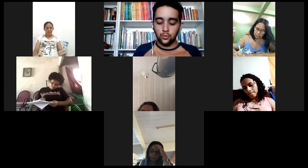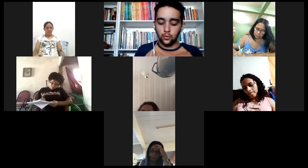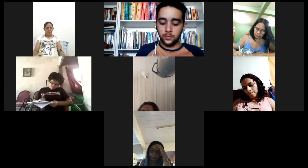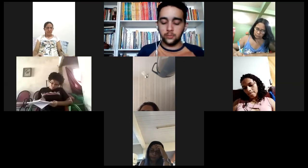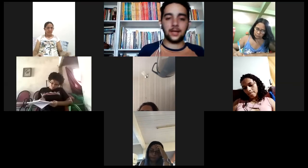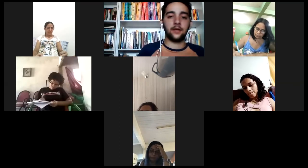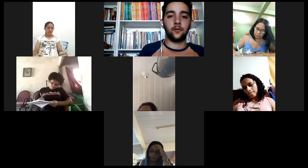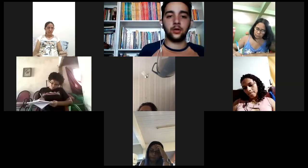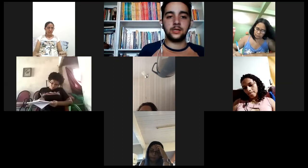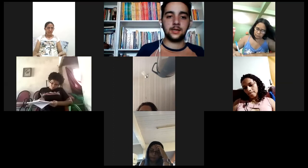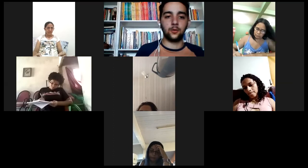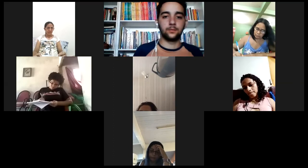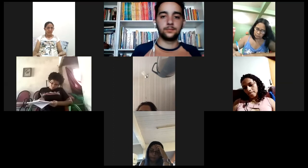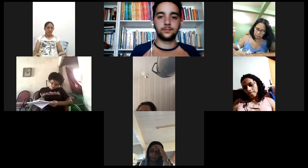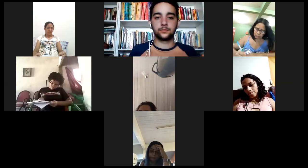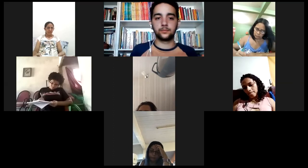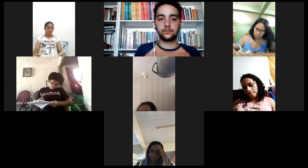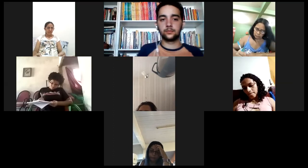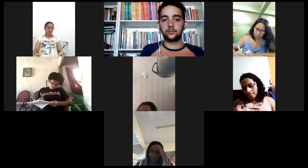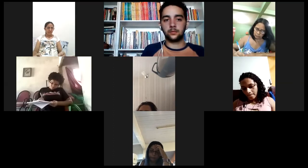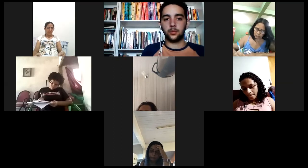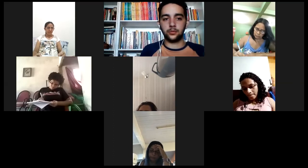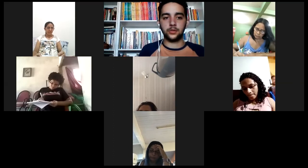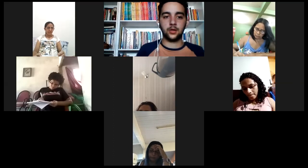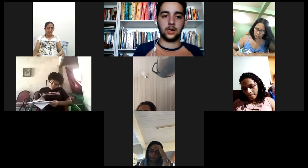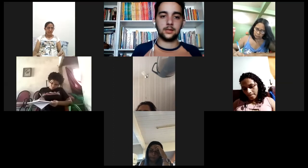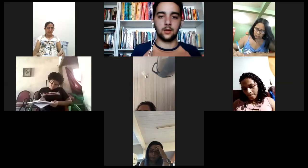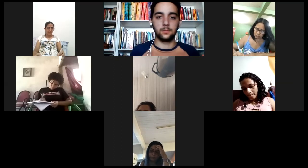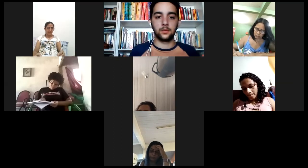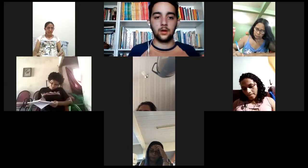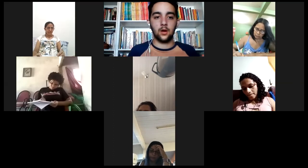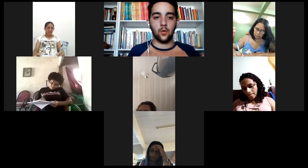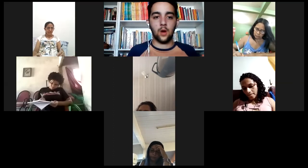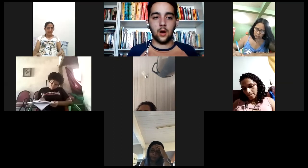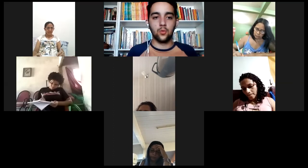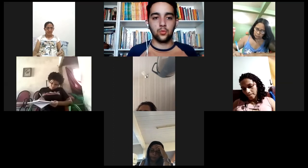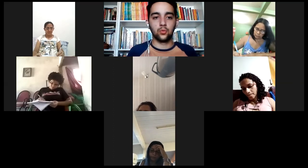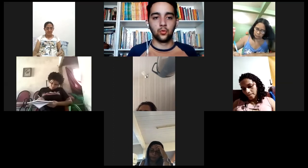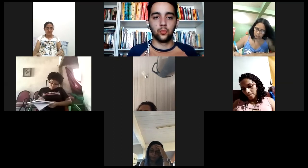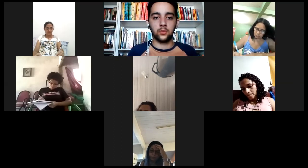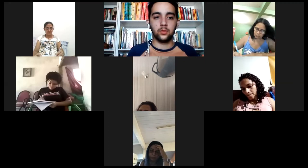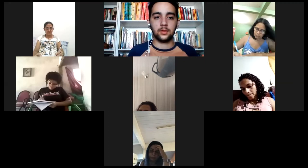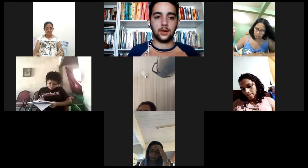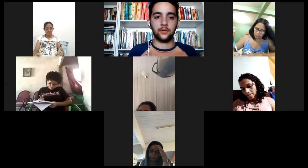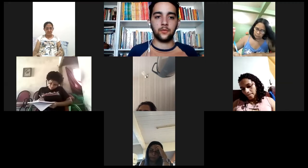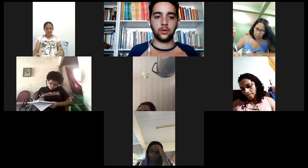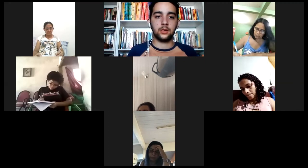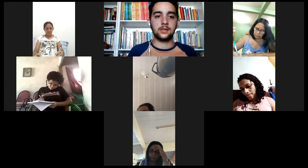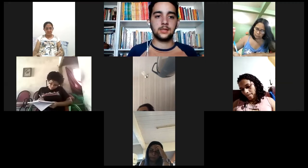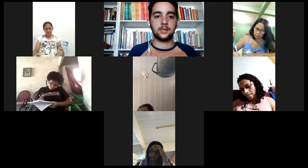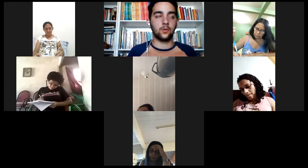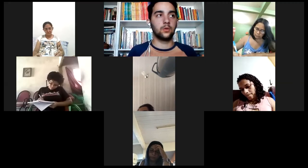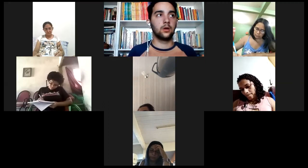Qual número telefone seu? Ponto de interrogação. Qual número